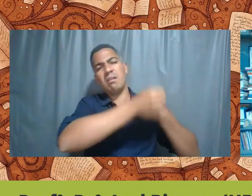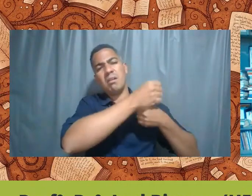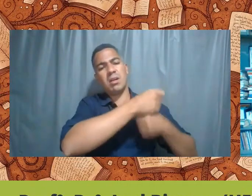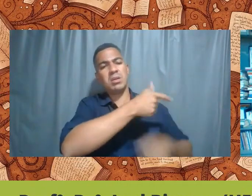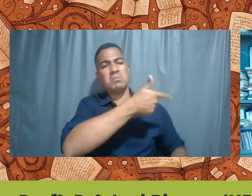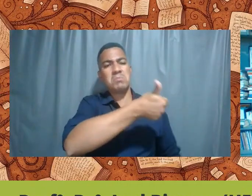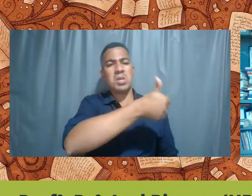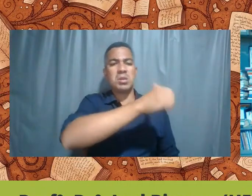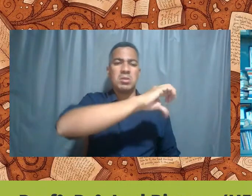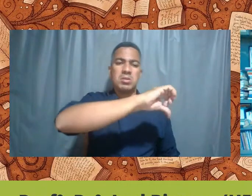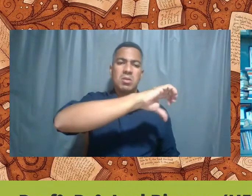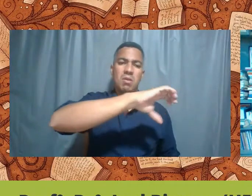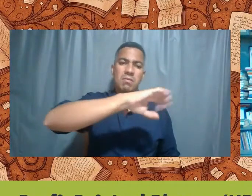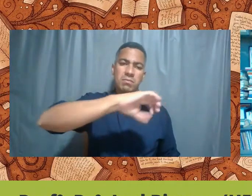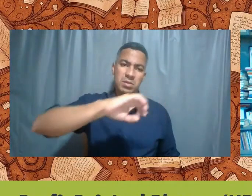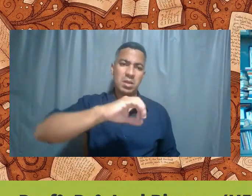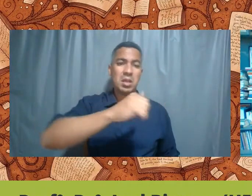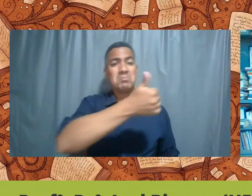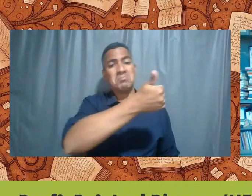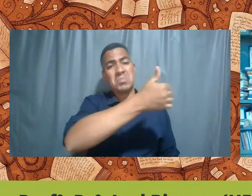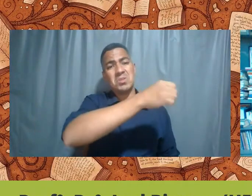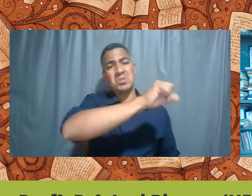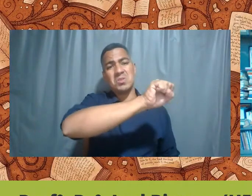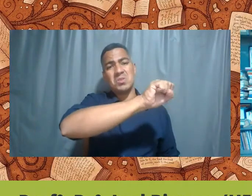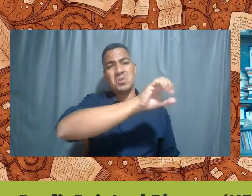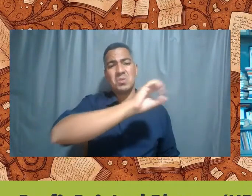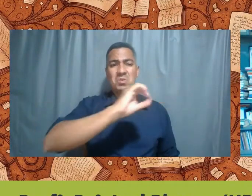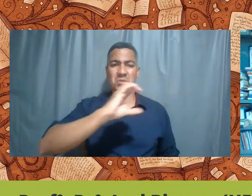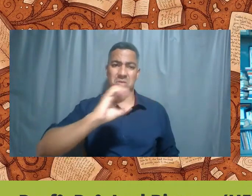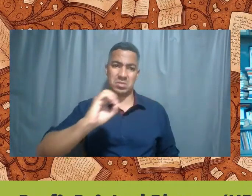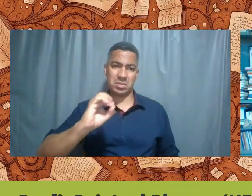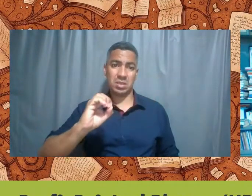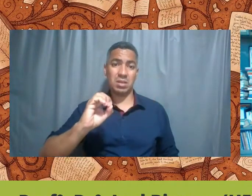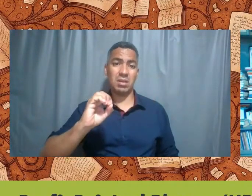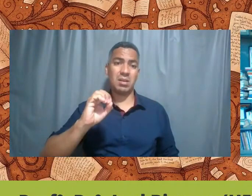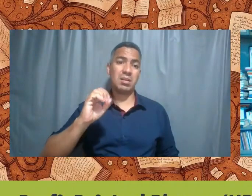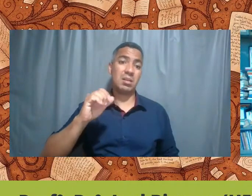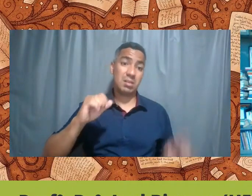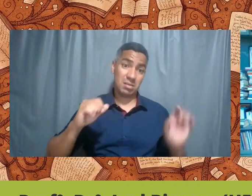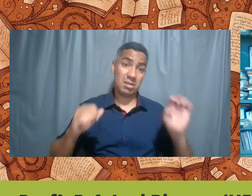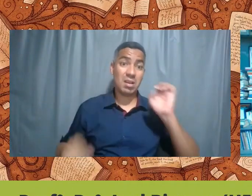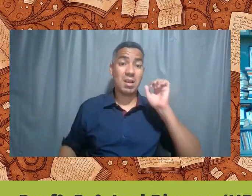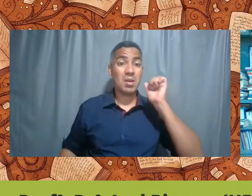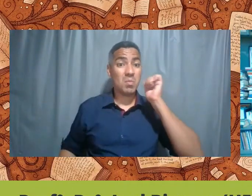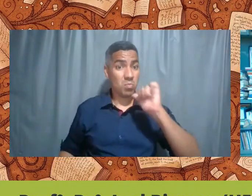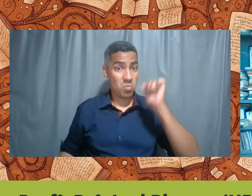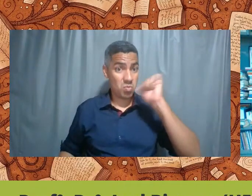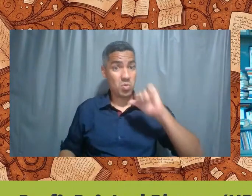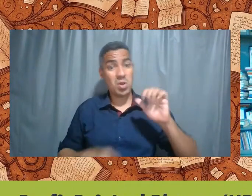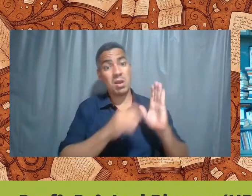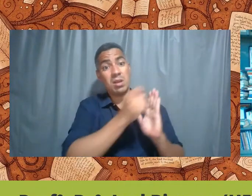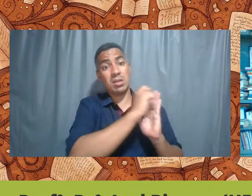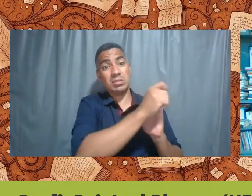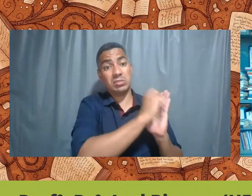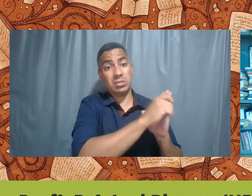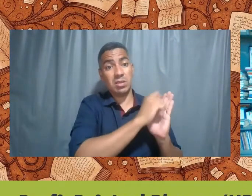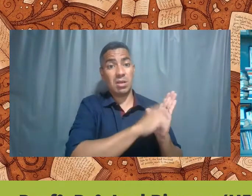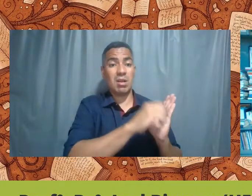A historiadora francesa Elisabeth Badinter escreveu um belo livro sobre